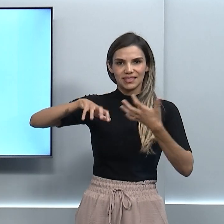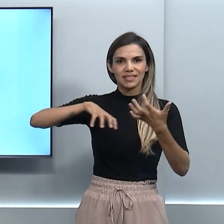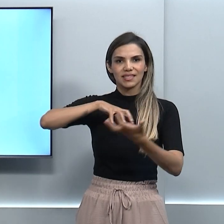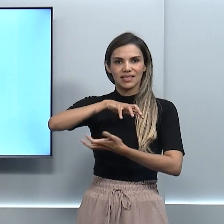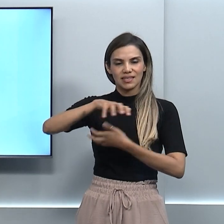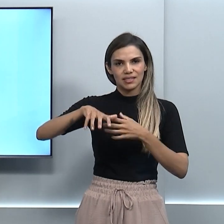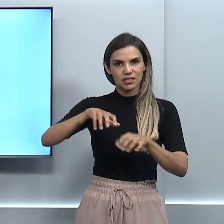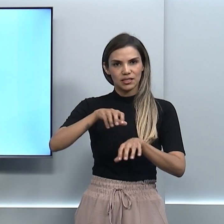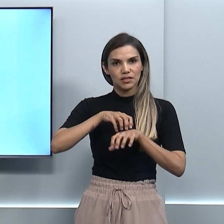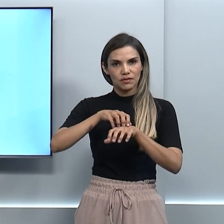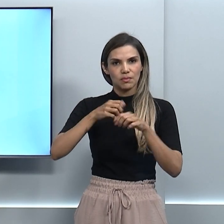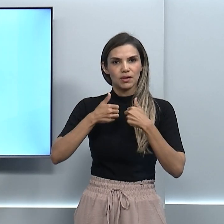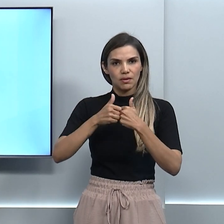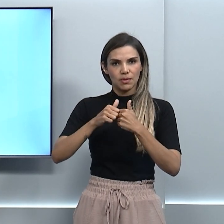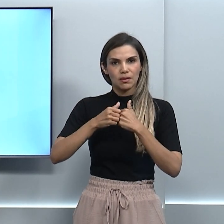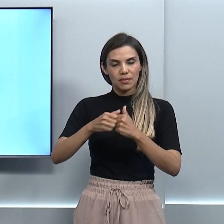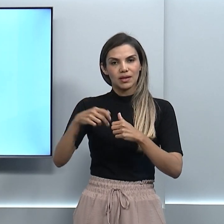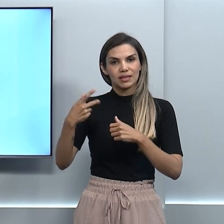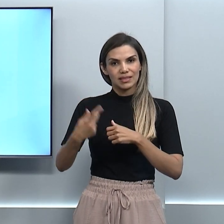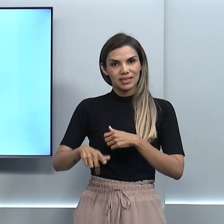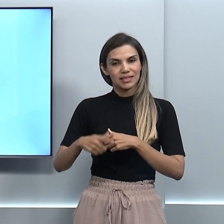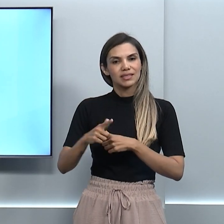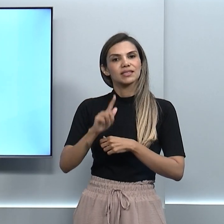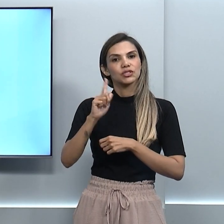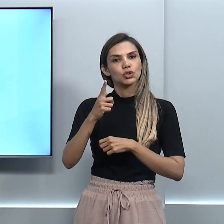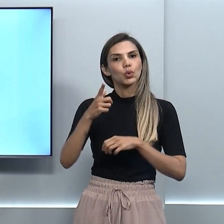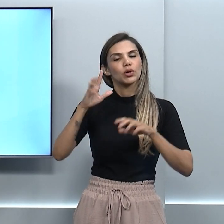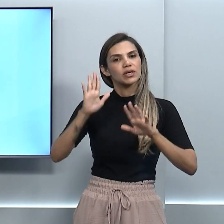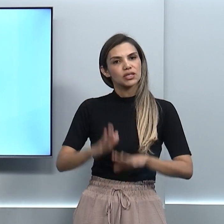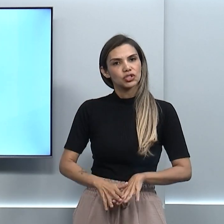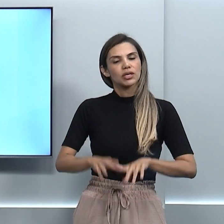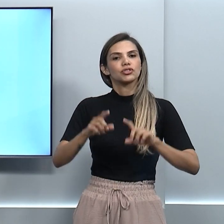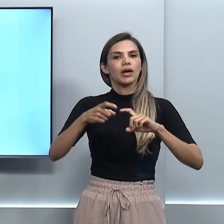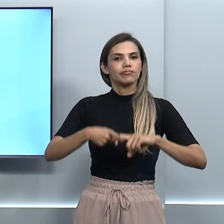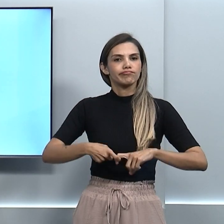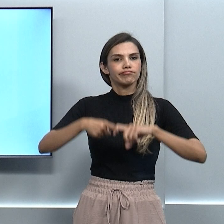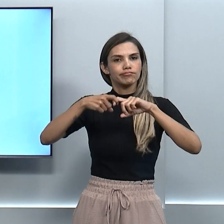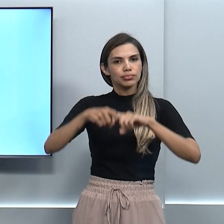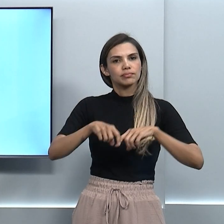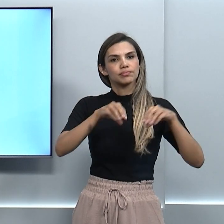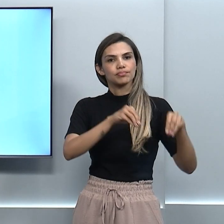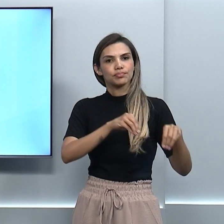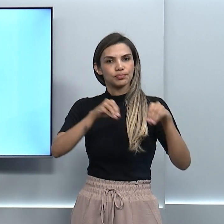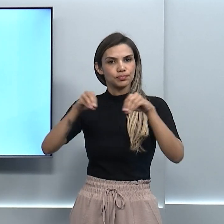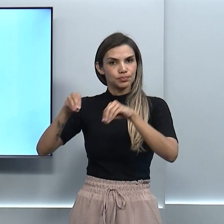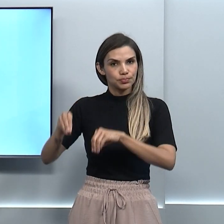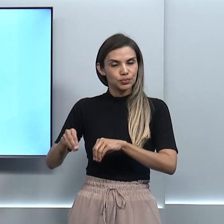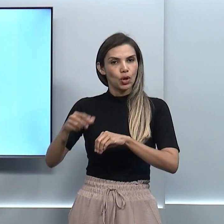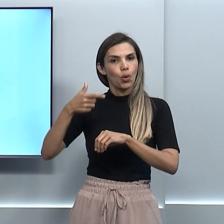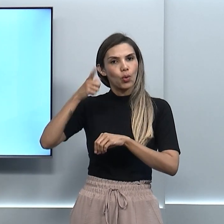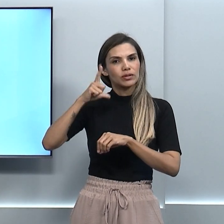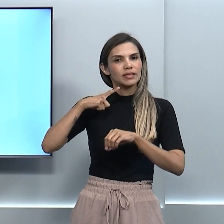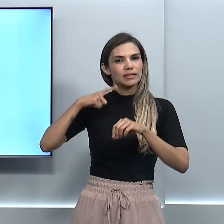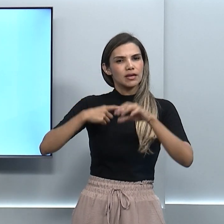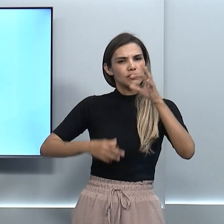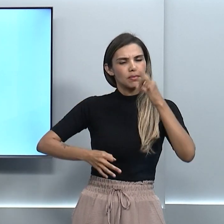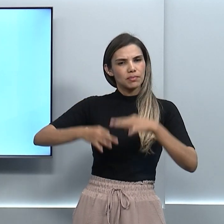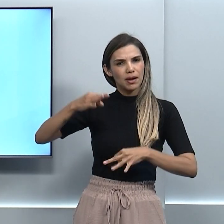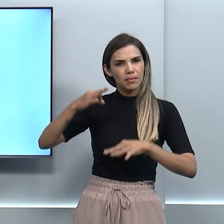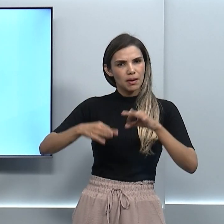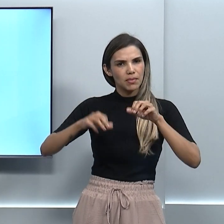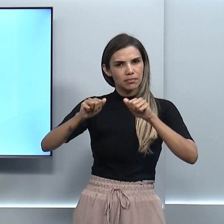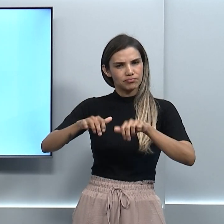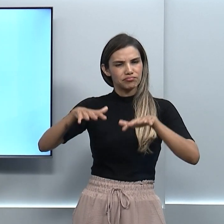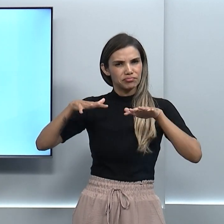foi suspensa depois de uma audiência ontem, dia 26 de junho, no Tribunal Regional do Trabalho. De